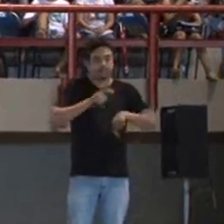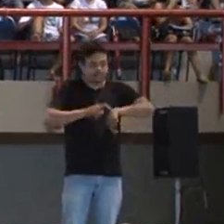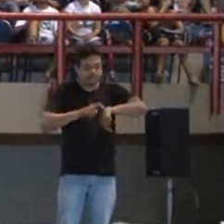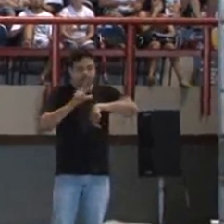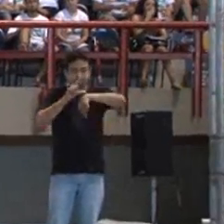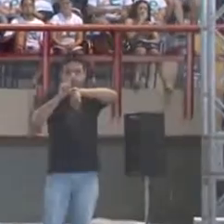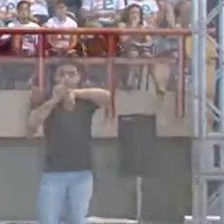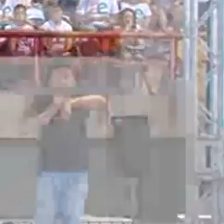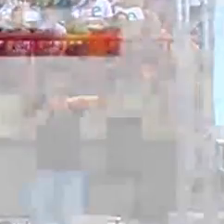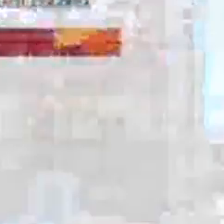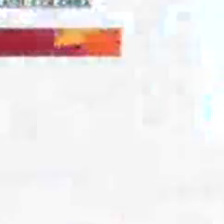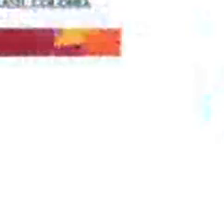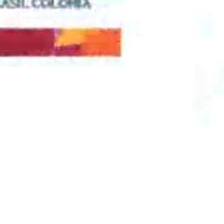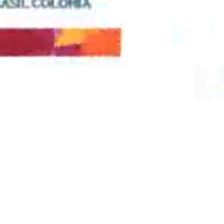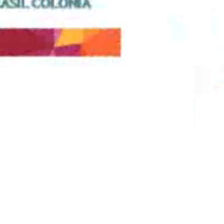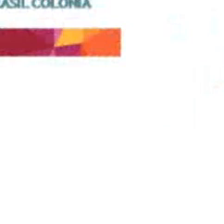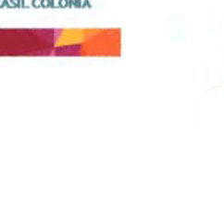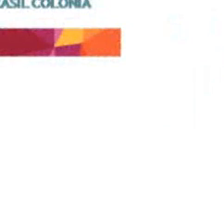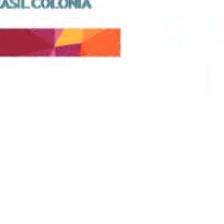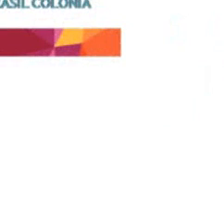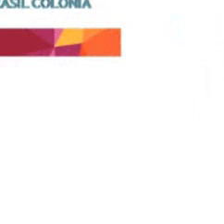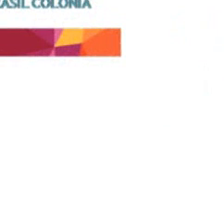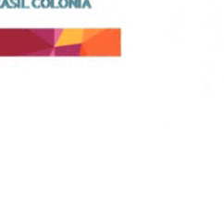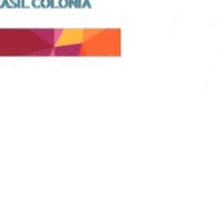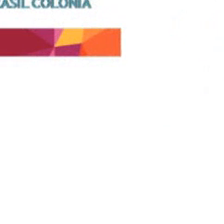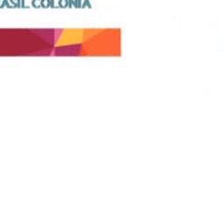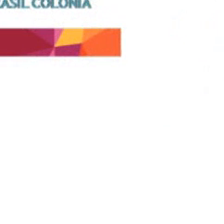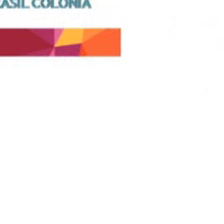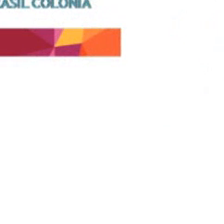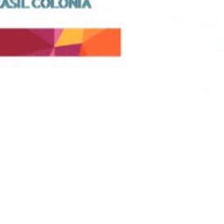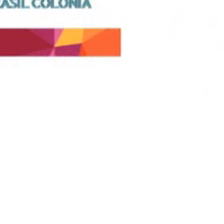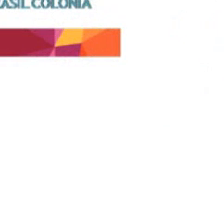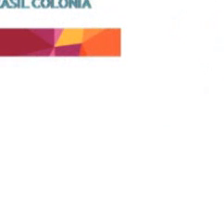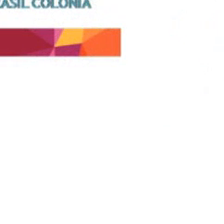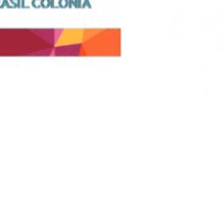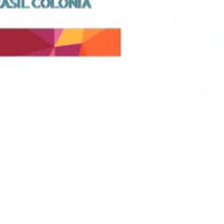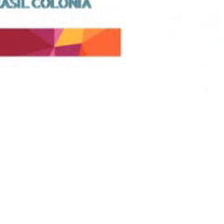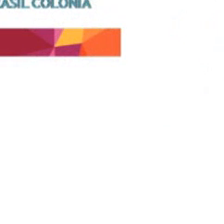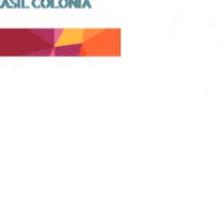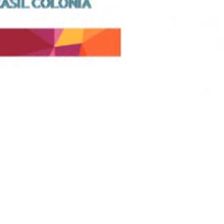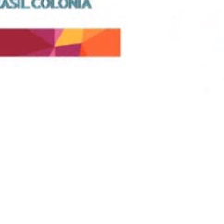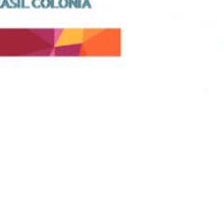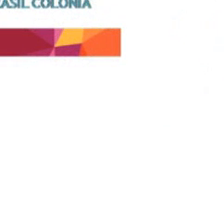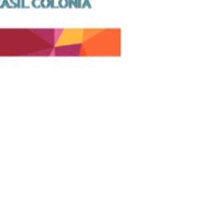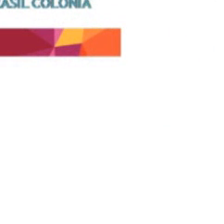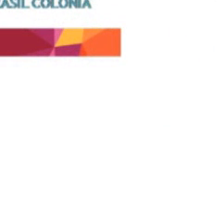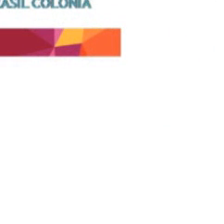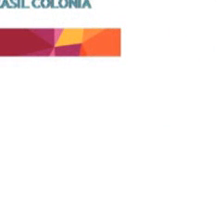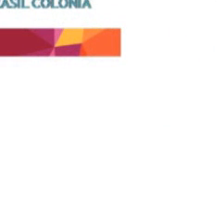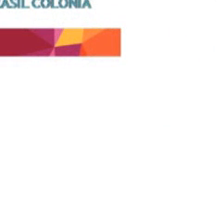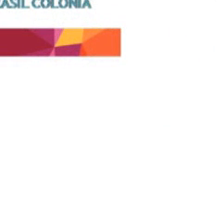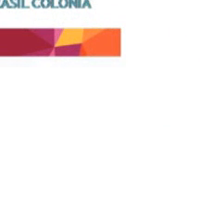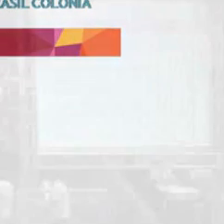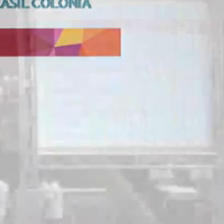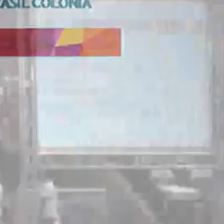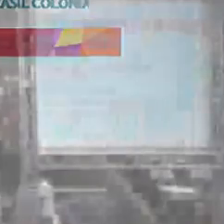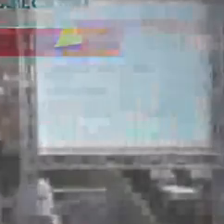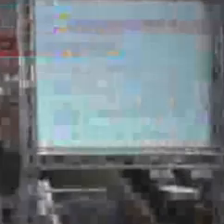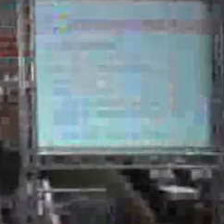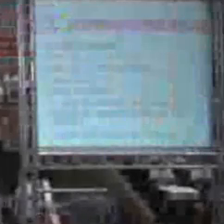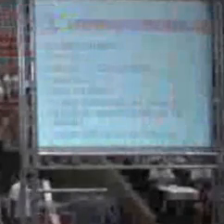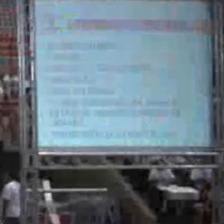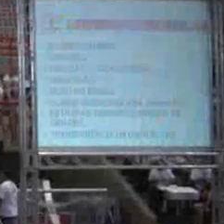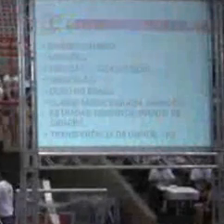já aqui, tá? Movimento de bandeira. Só isso daqui para vocês entenderem rápidos. O bandeirantismo, gente, ele